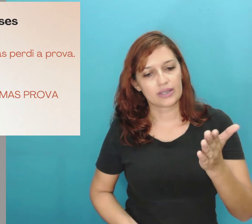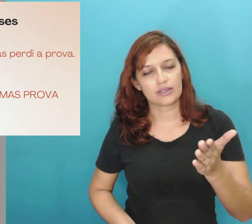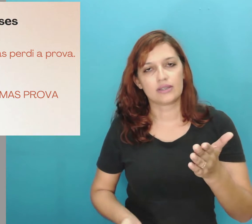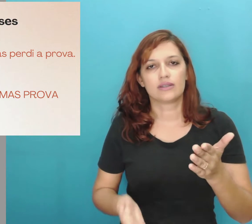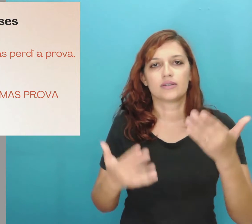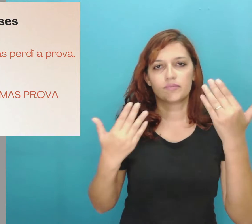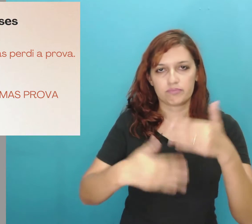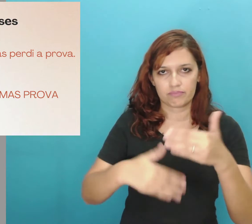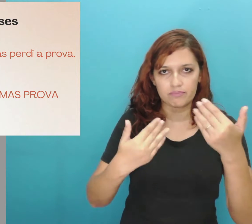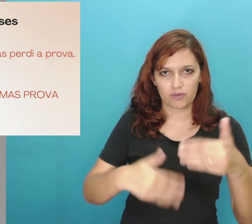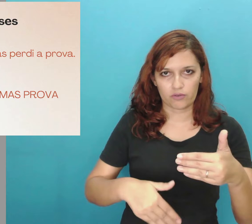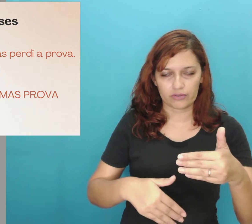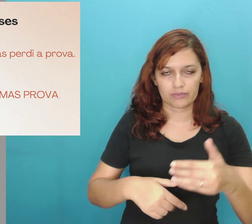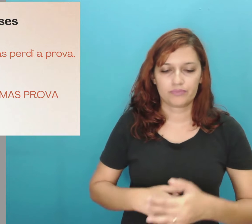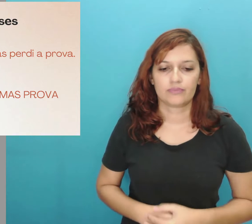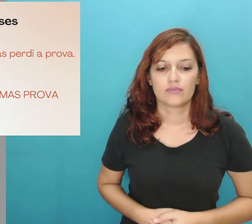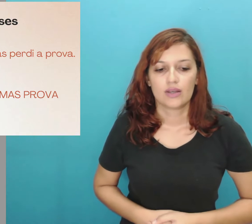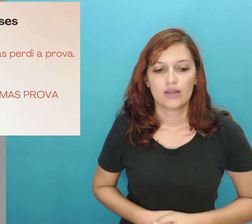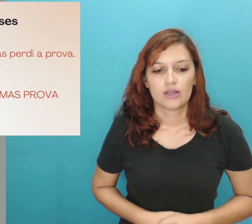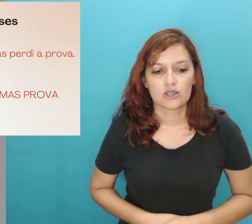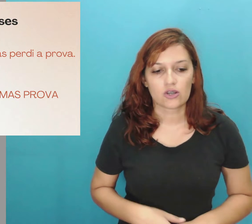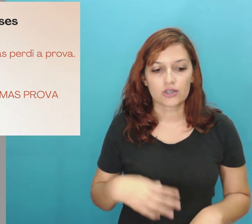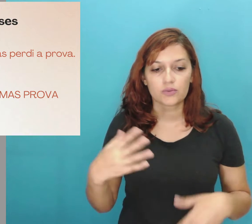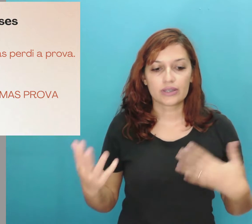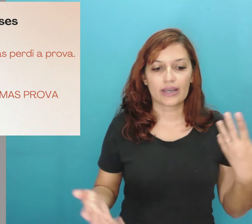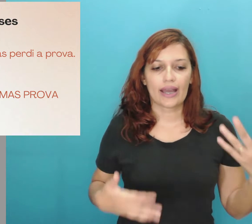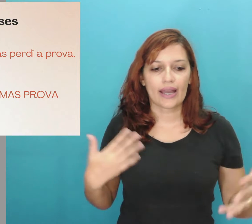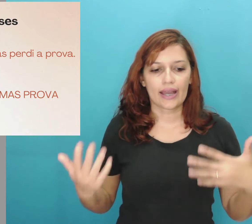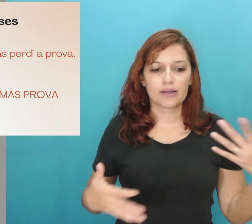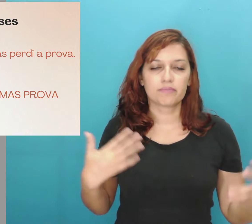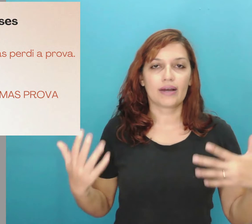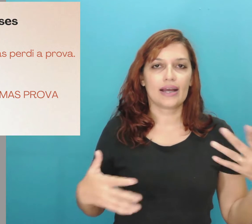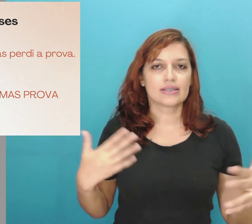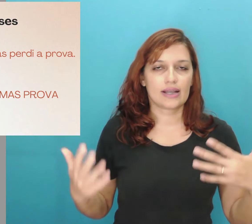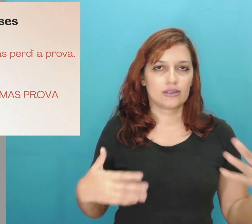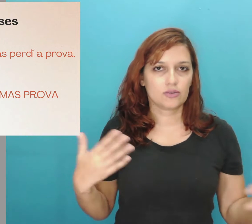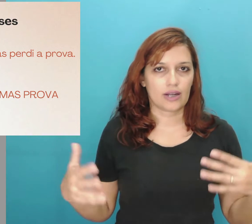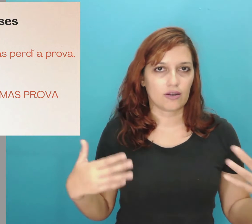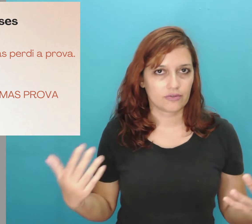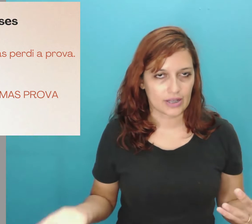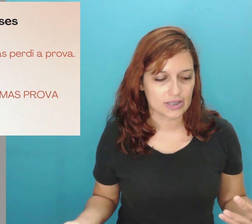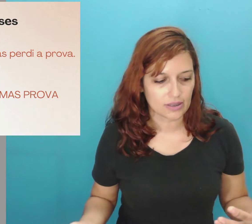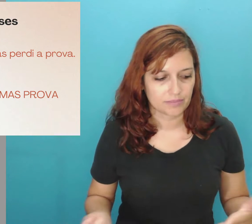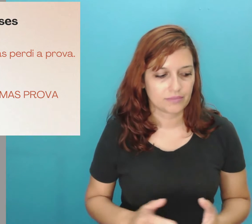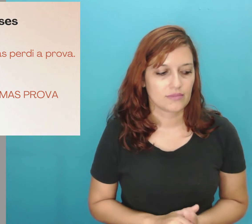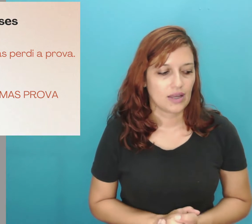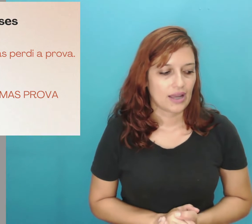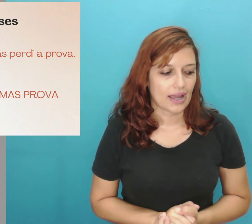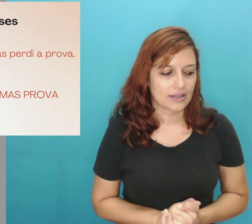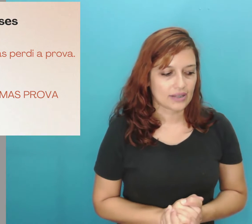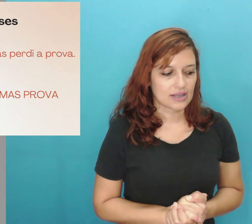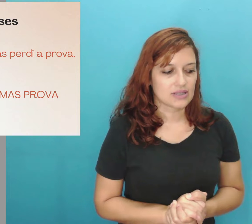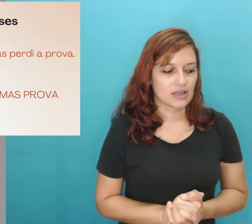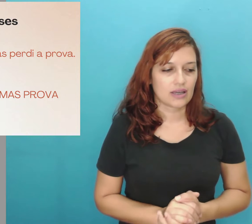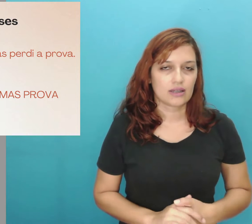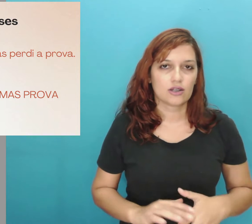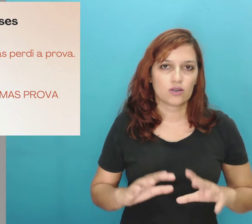perdi prova. Só que o que é mais natural fazer é trazer